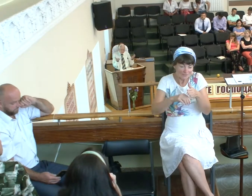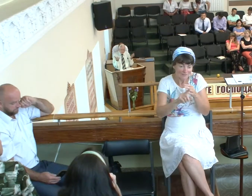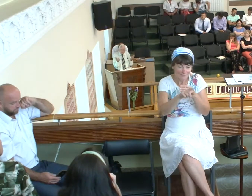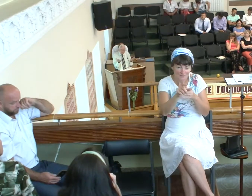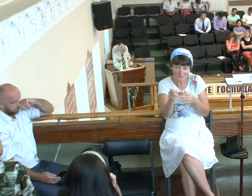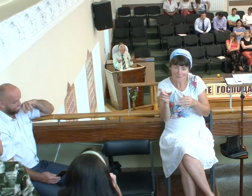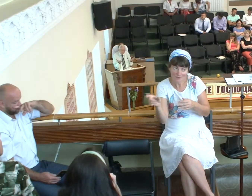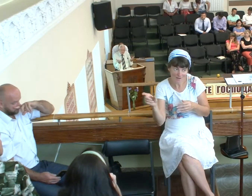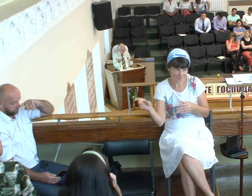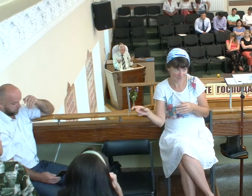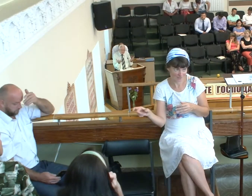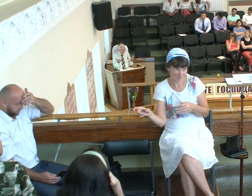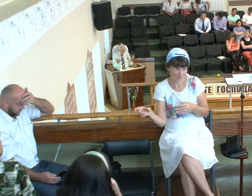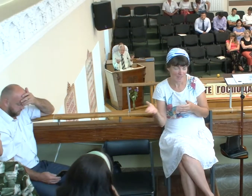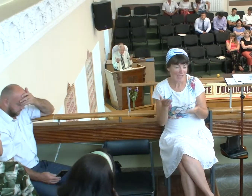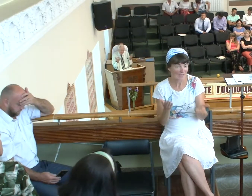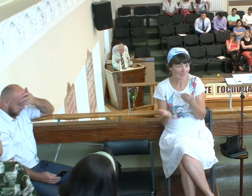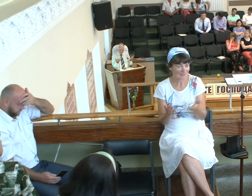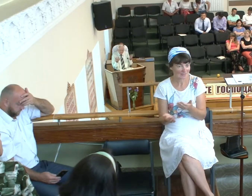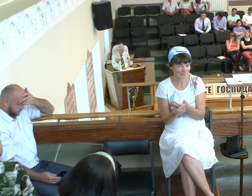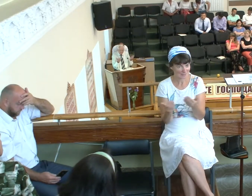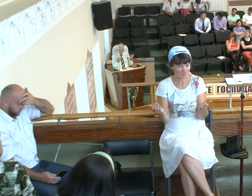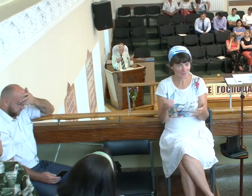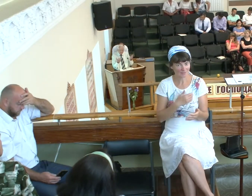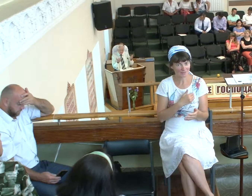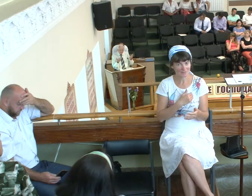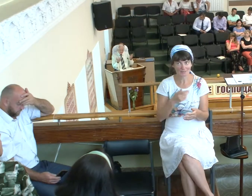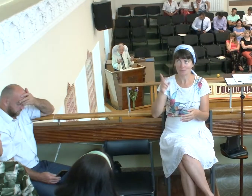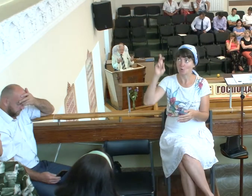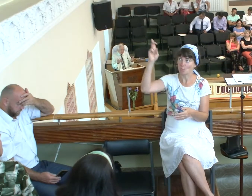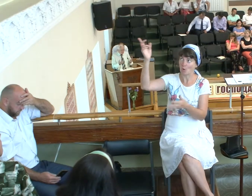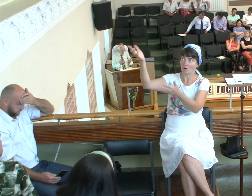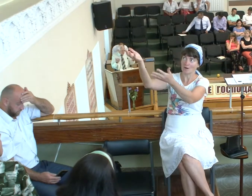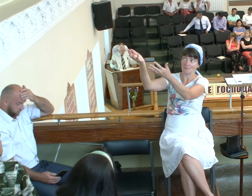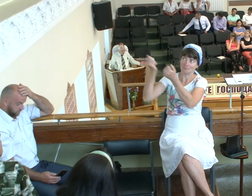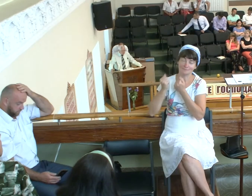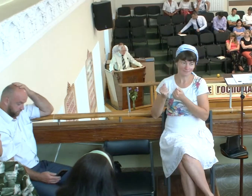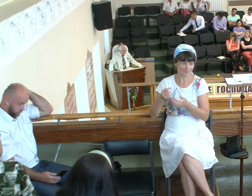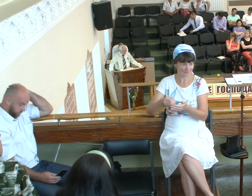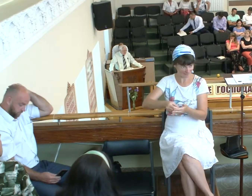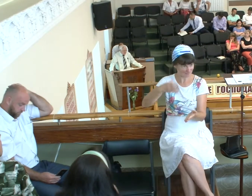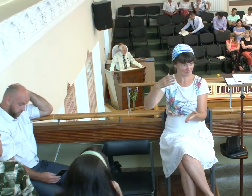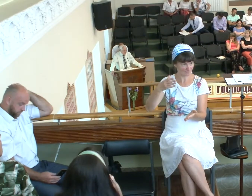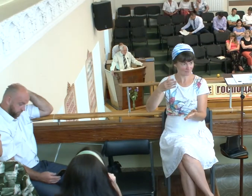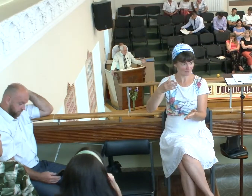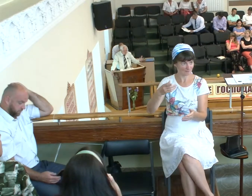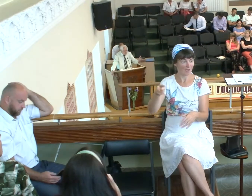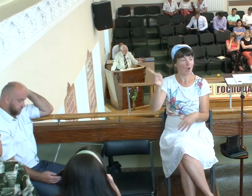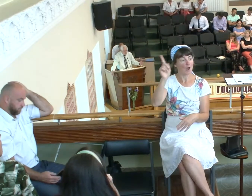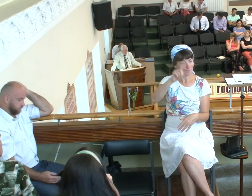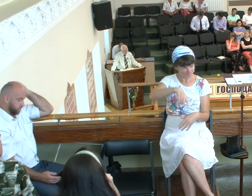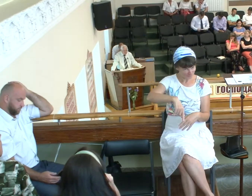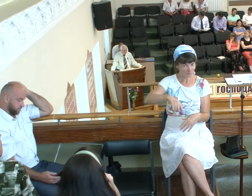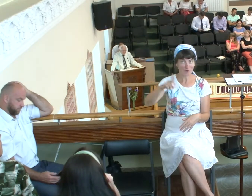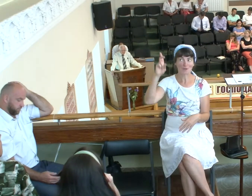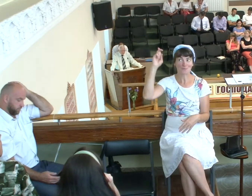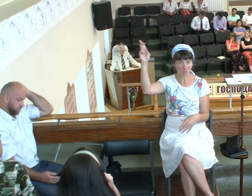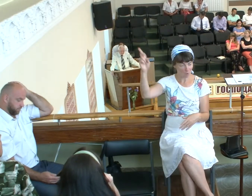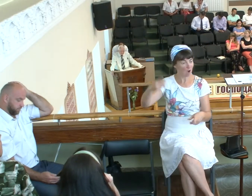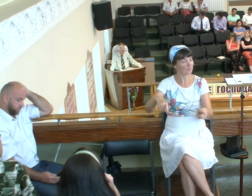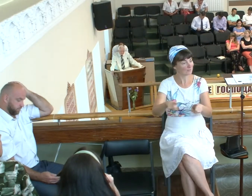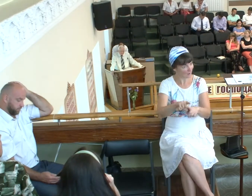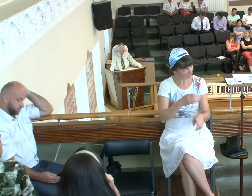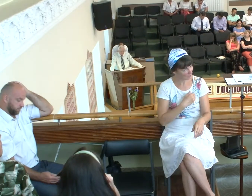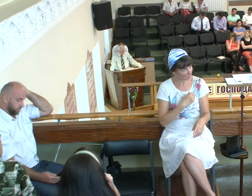мы хотим у Господа получать драгоценное, ценное, то Бог тоже хочет вот в нас видеть